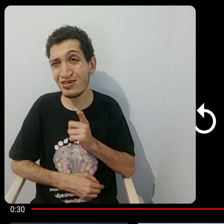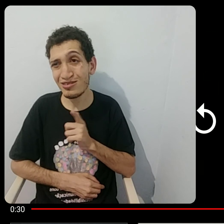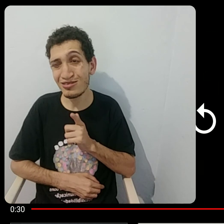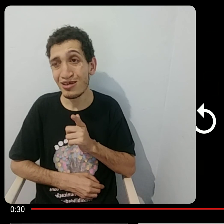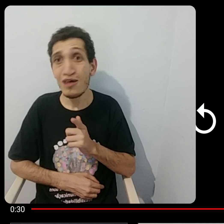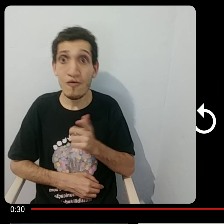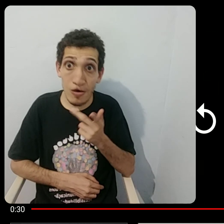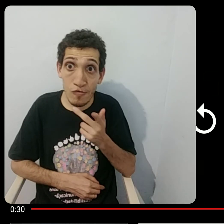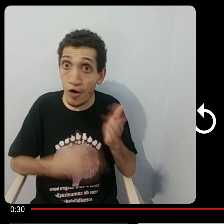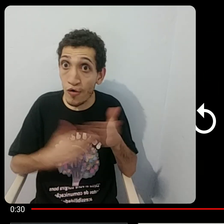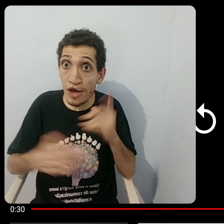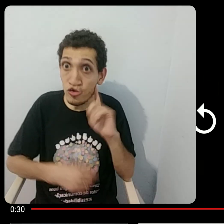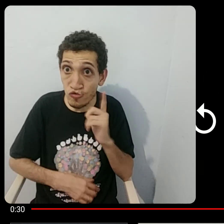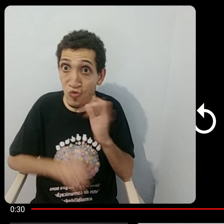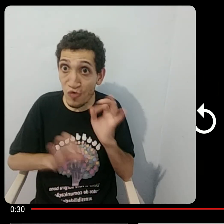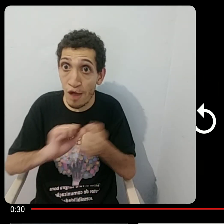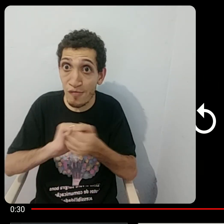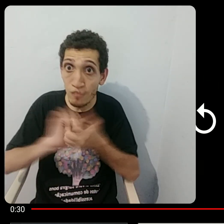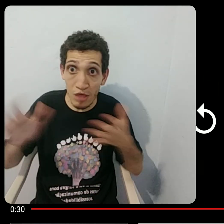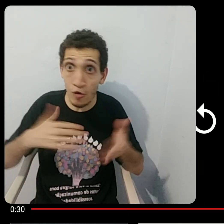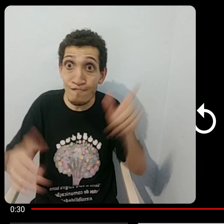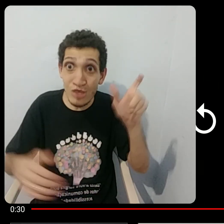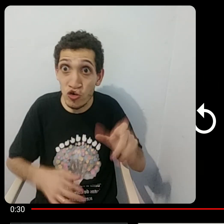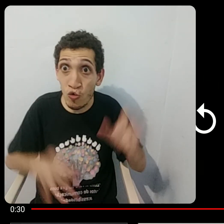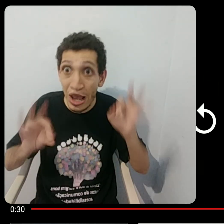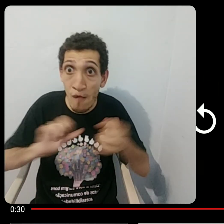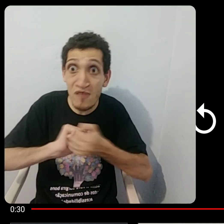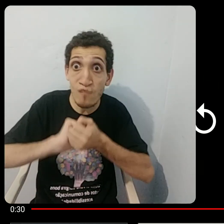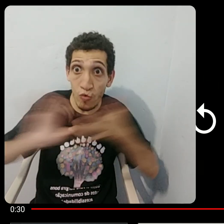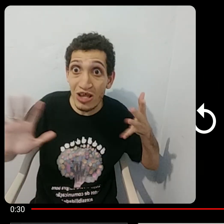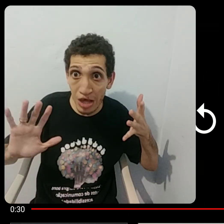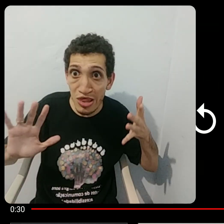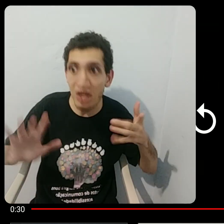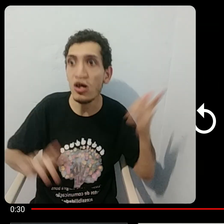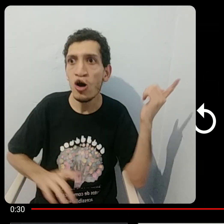assim. Qualquer surdo realmente, qualquer pessoa realmente fluente em Libras,